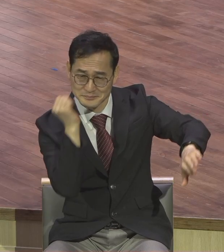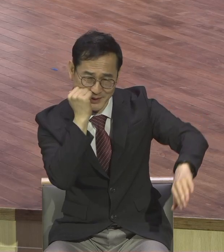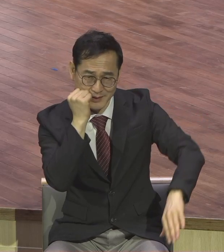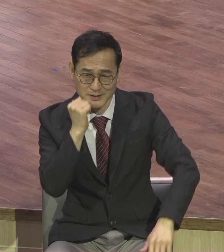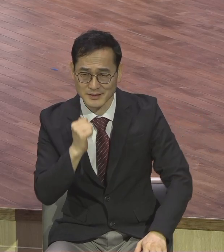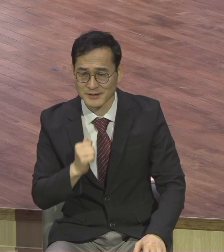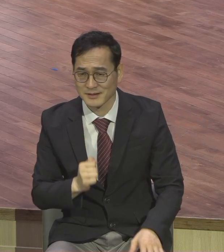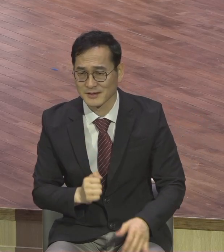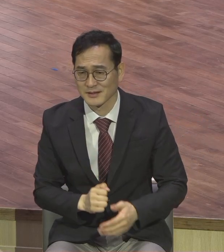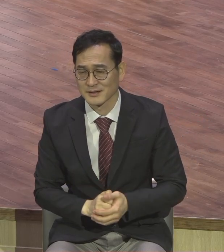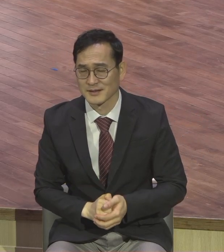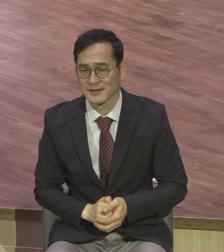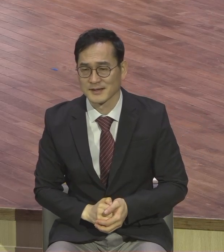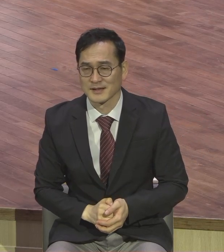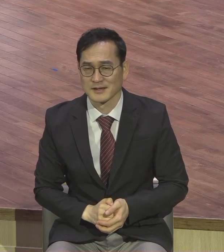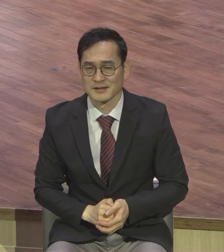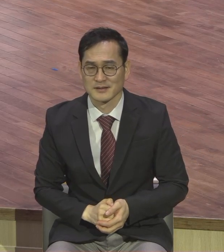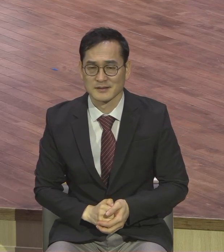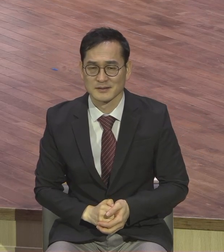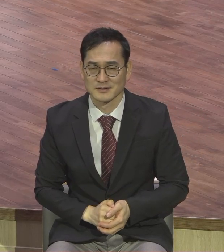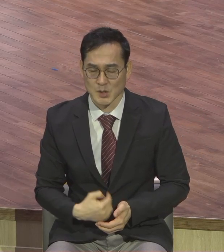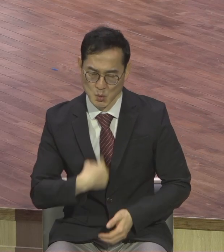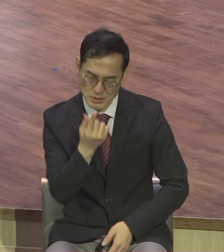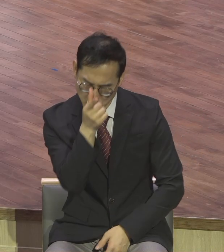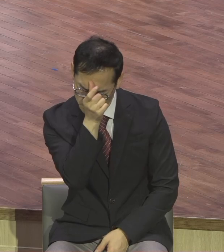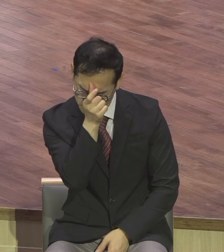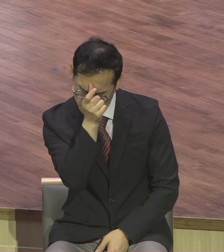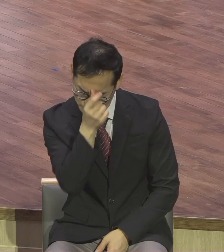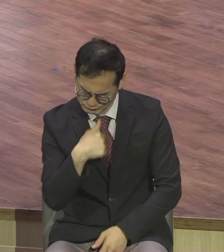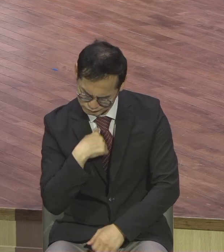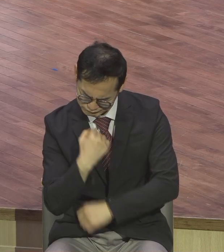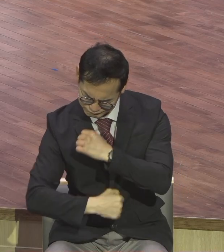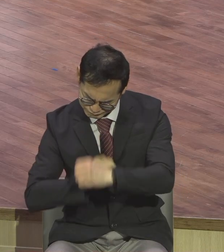영원한 멸망입니다. 끝까지 고집하다 보면.